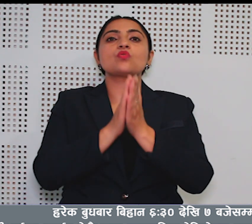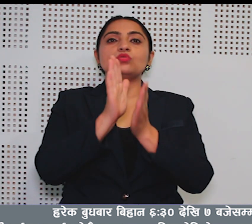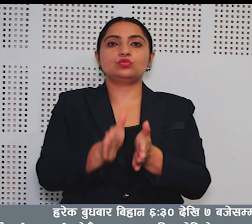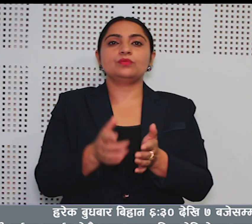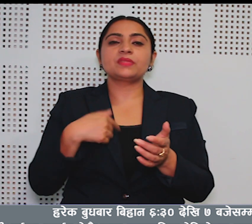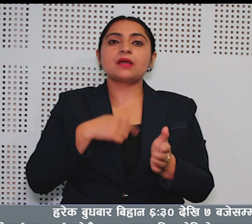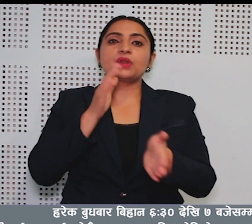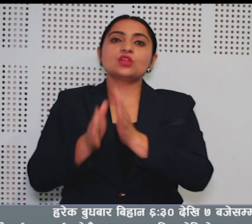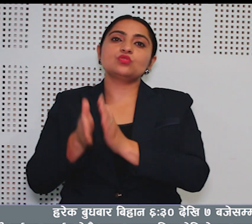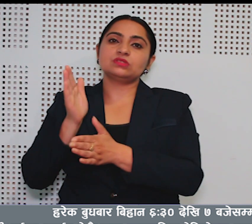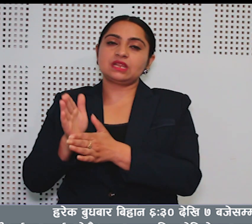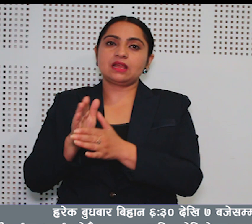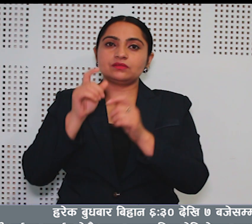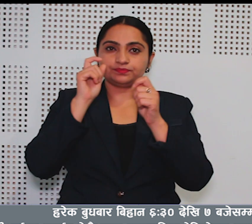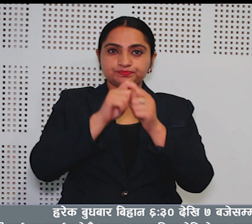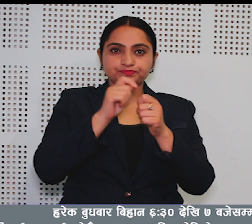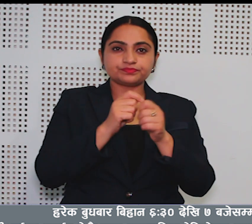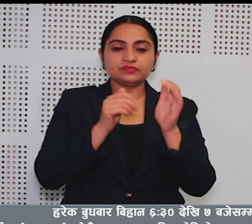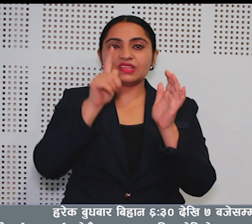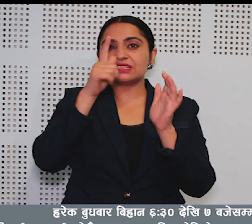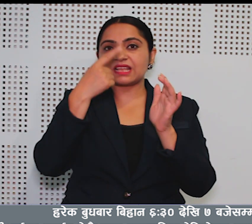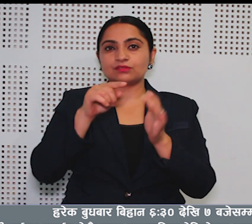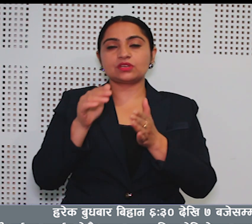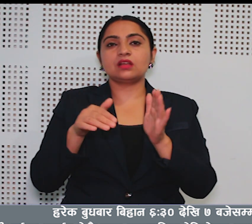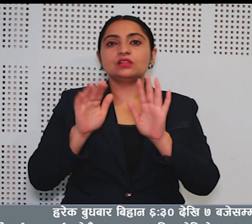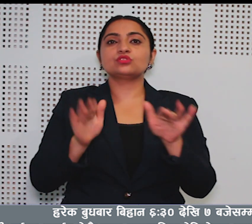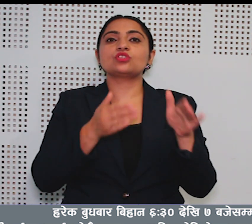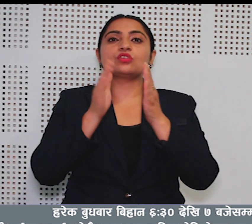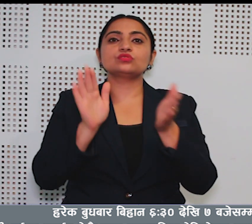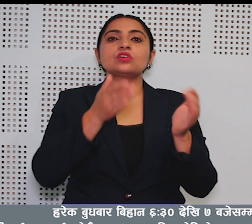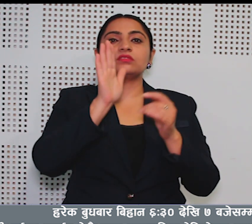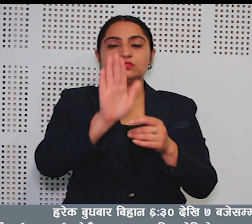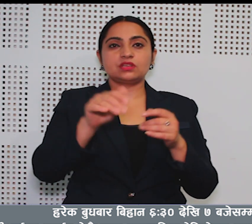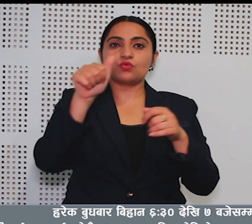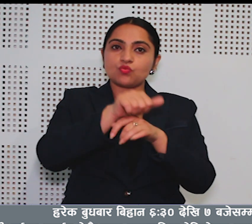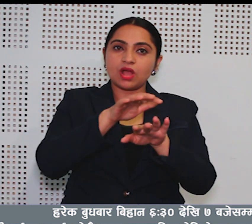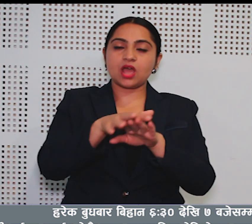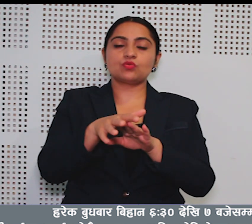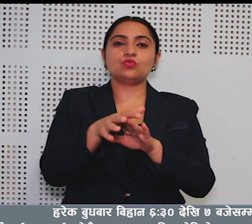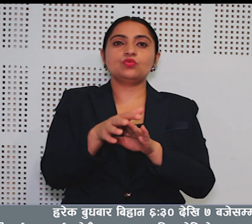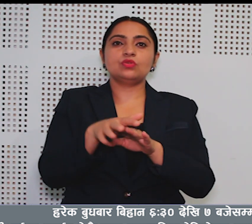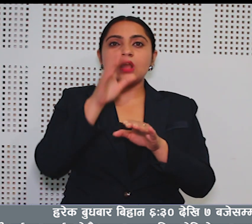तर्जुमाका 7 स्टेप 7 चरण छन्। ती 7 चरणमा उहाँहरूको आवाज एड्रेस हुन्छ भन्ने